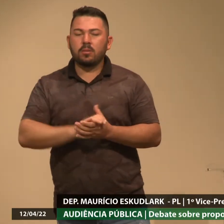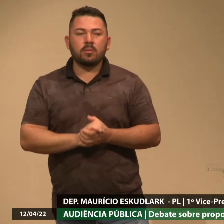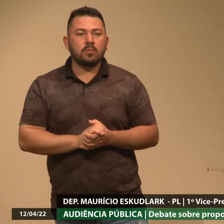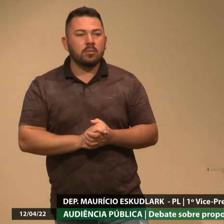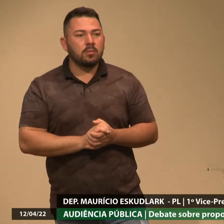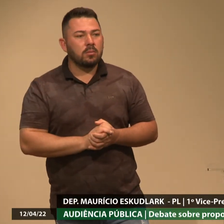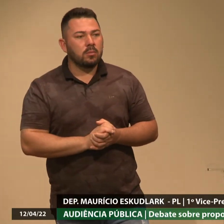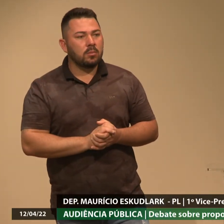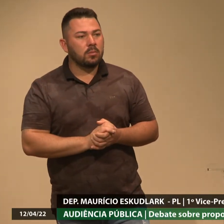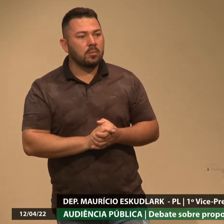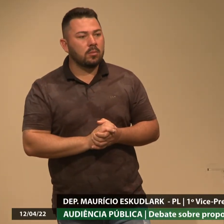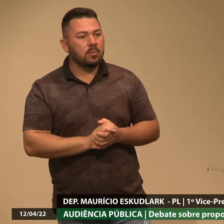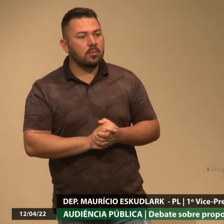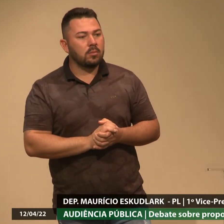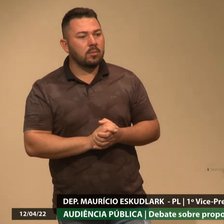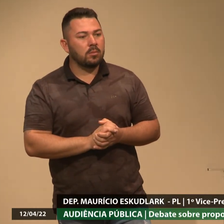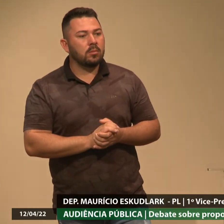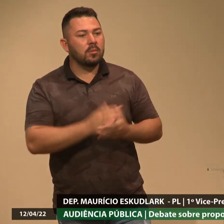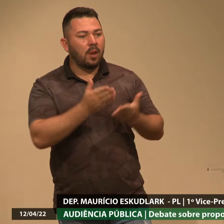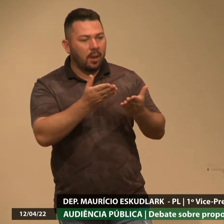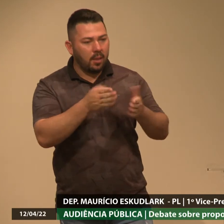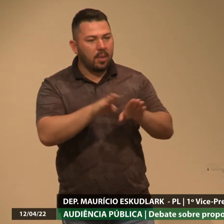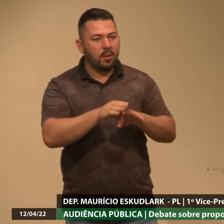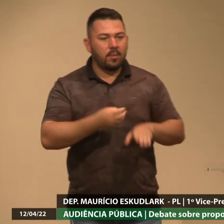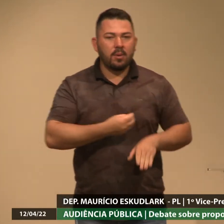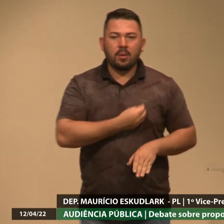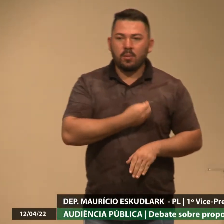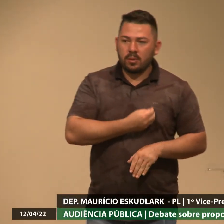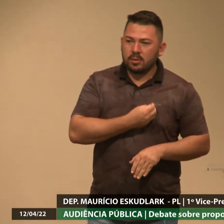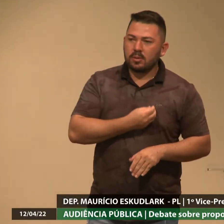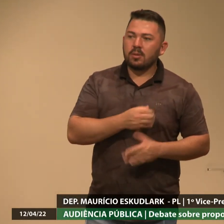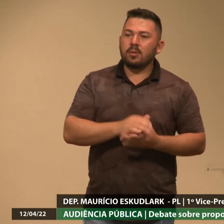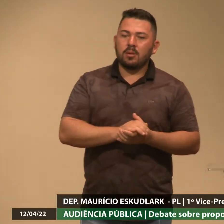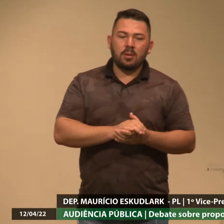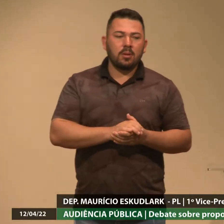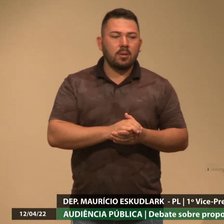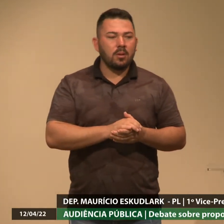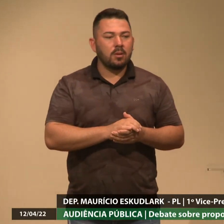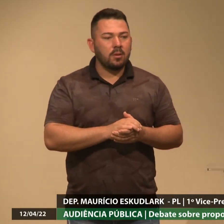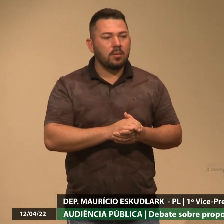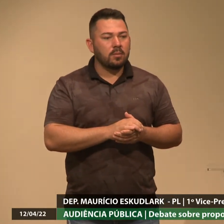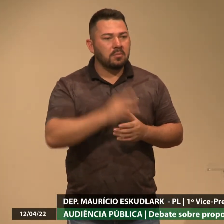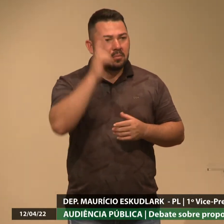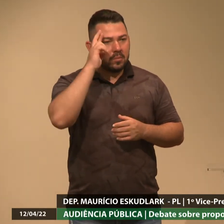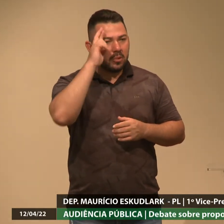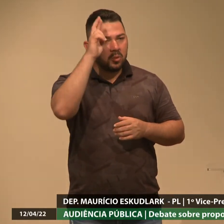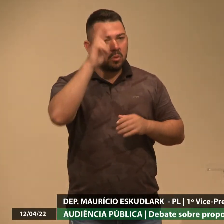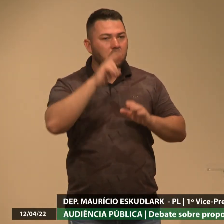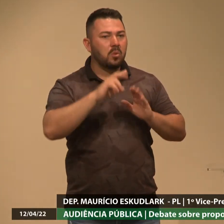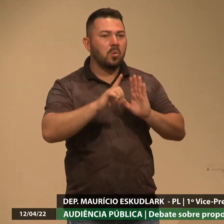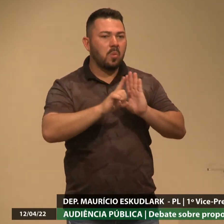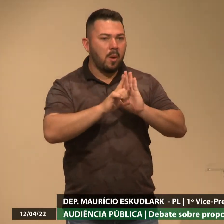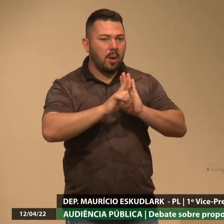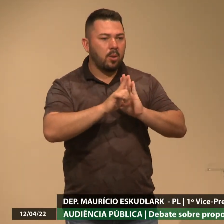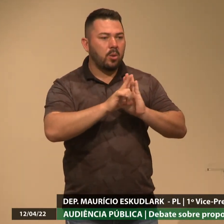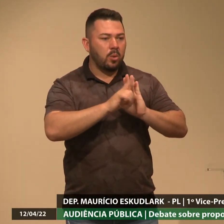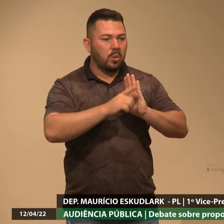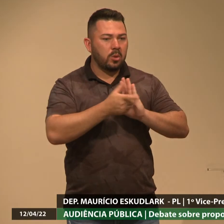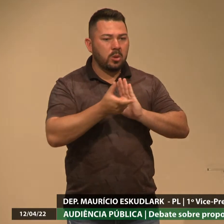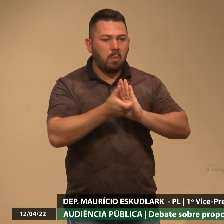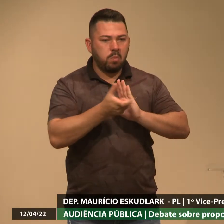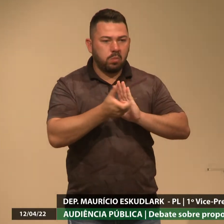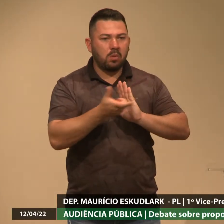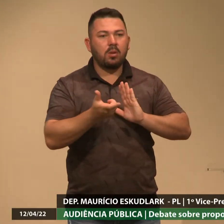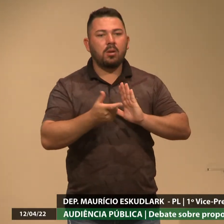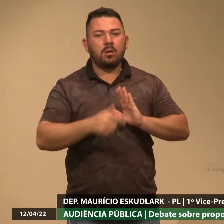tá assim né que ela tá aí presente que é dono de um cacto uma loja de armas lá em Massaranduba